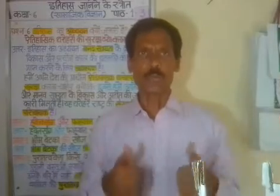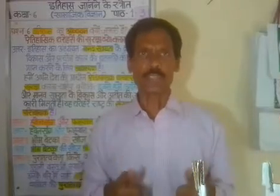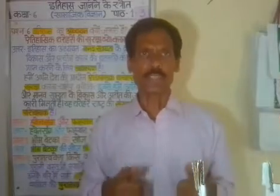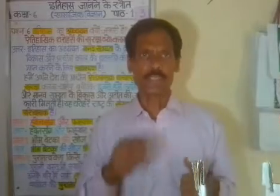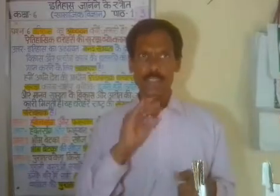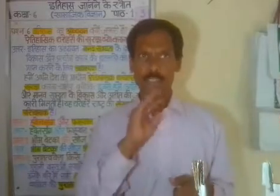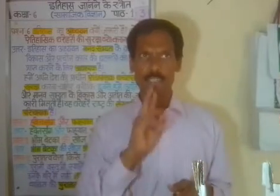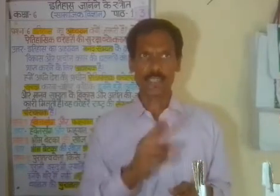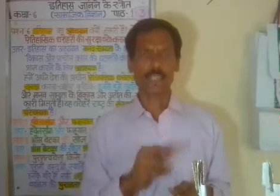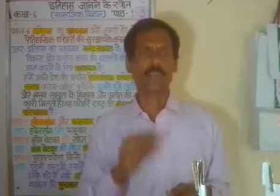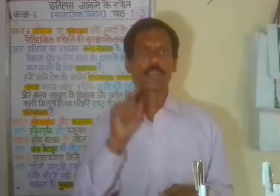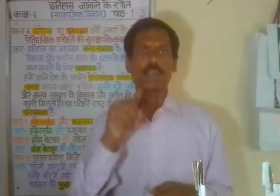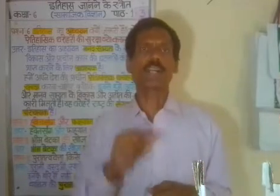हुई हैं वह